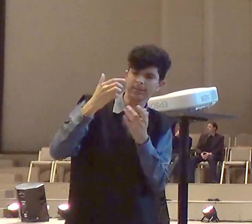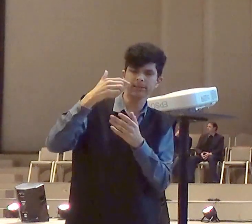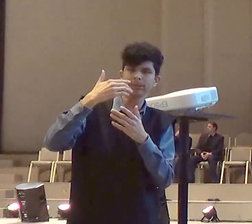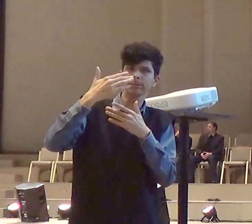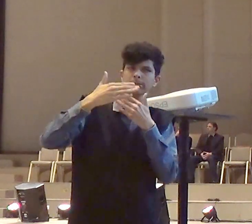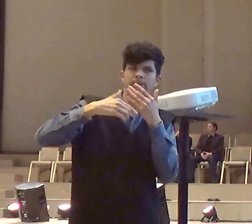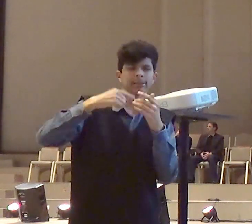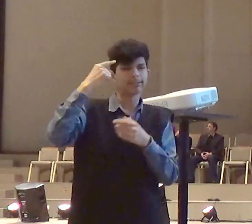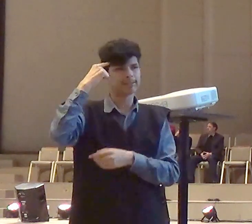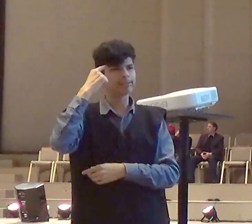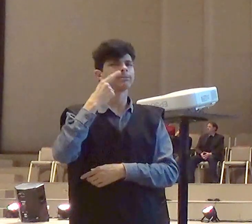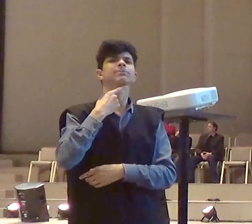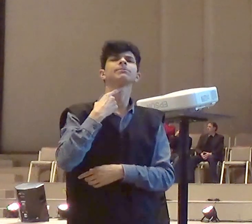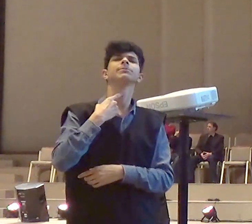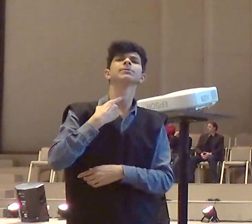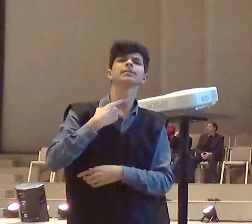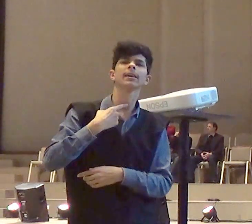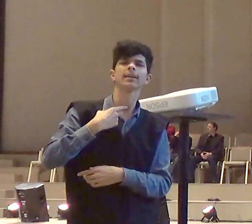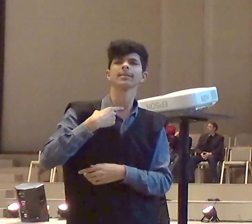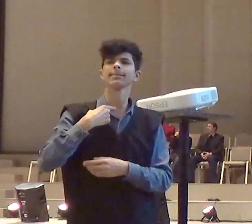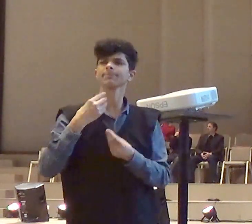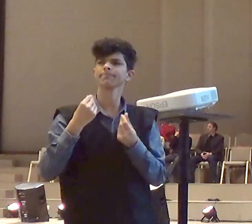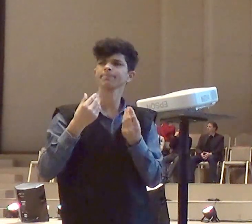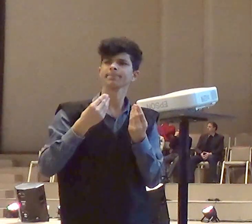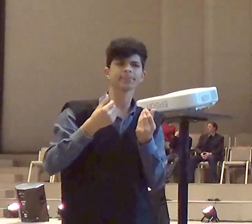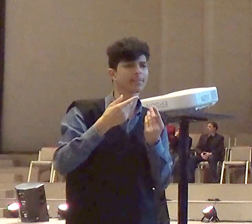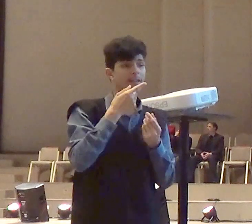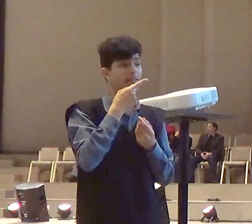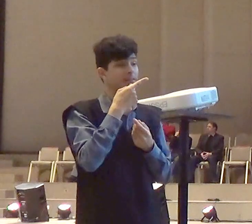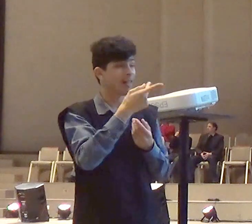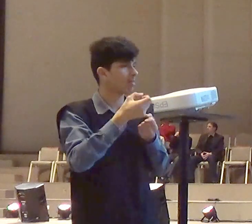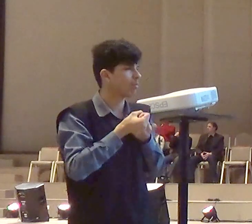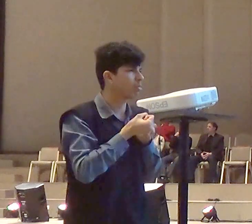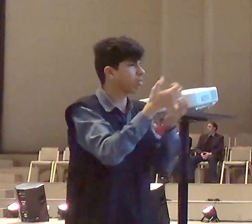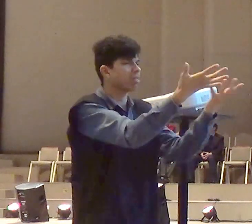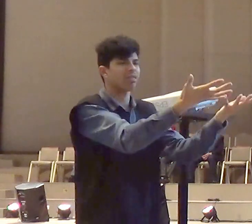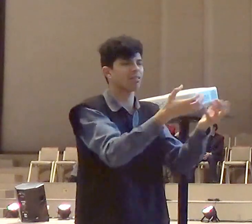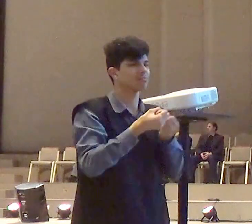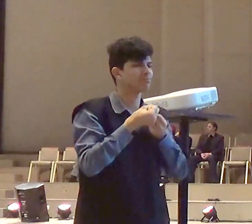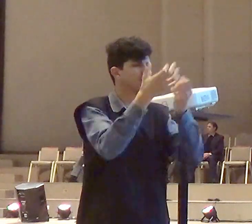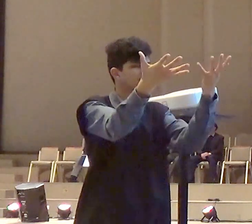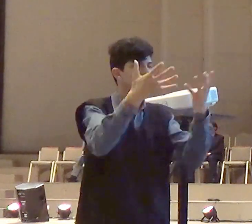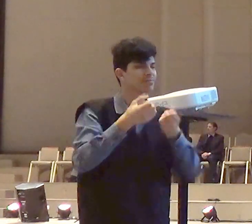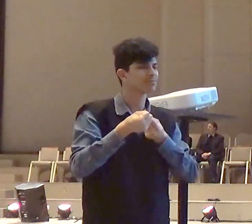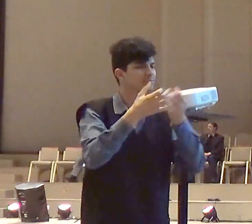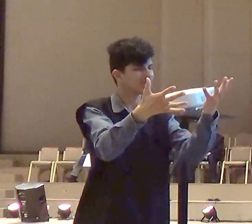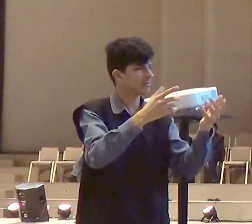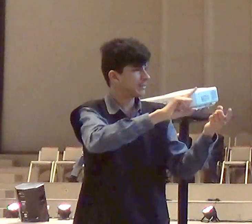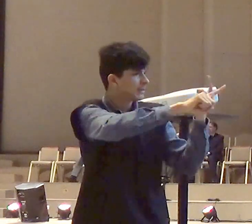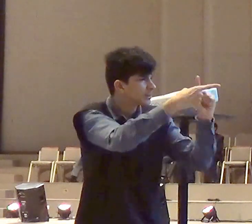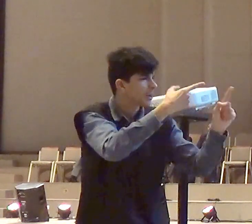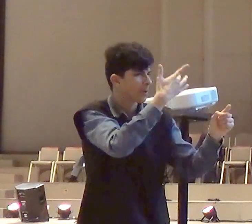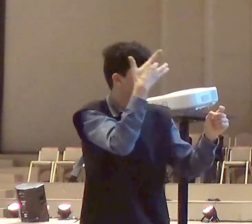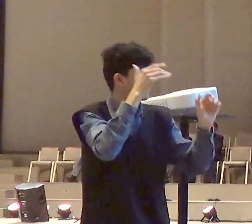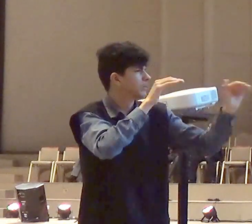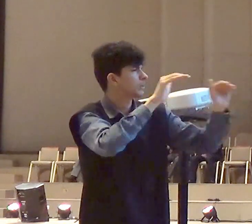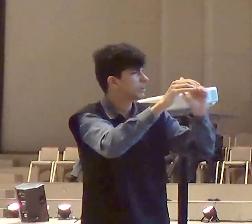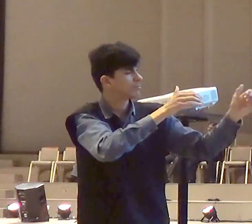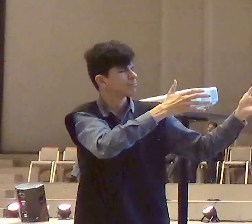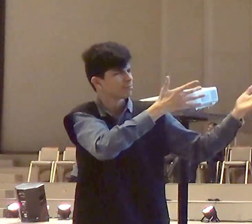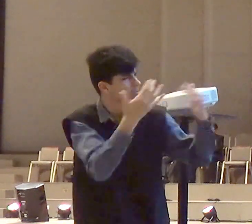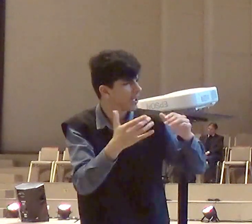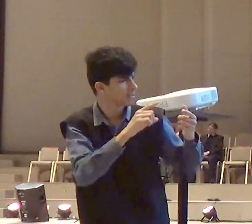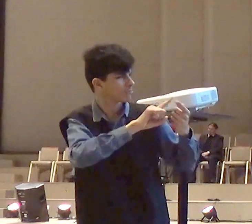essa intenção não seja tão Clara para mim eu quero que o couro de pessoas no meu